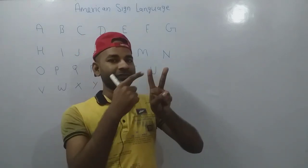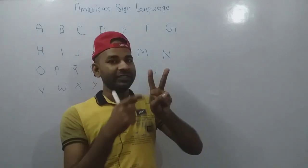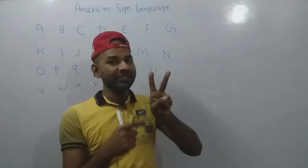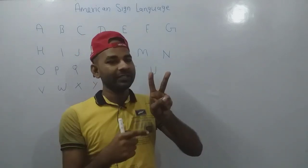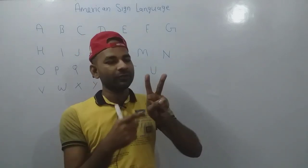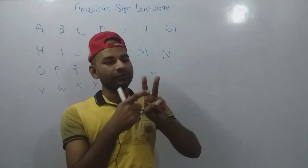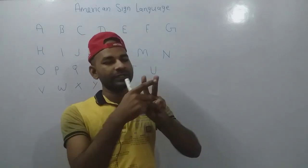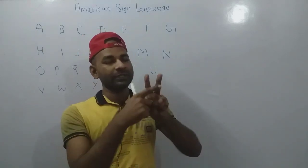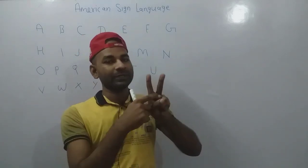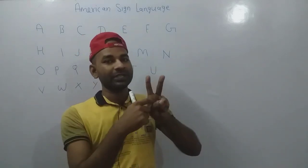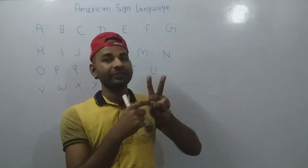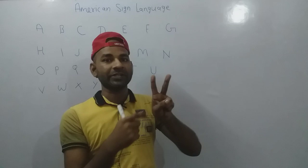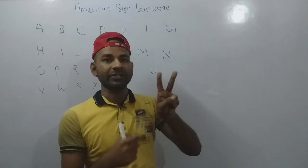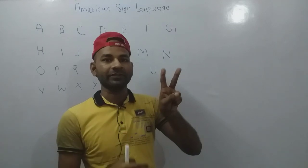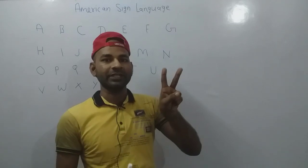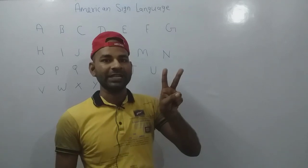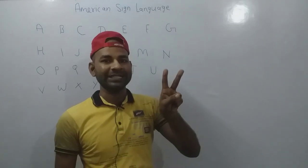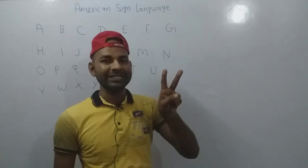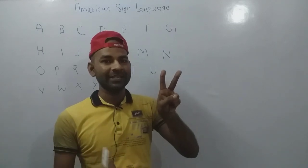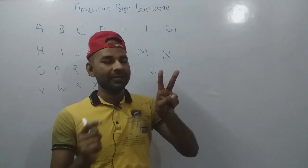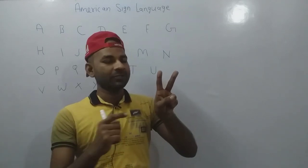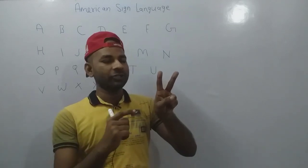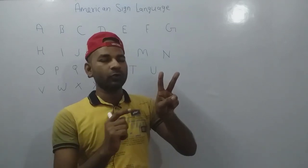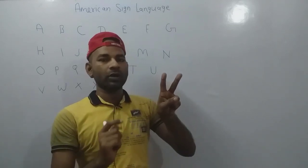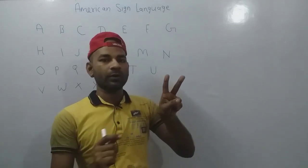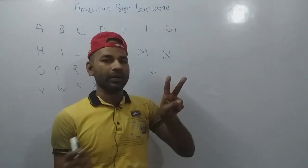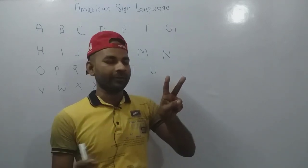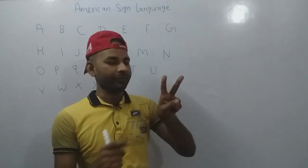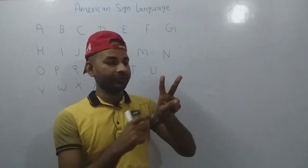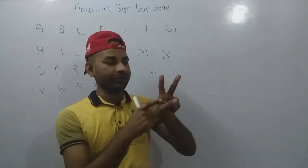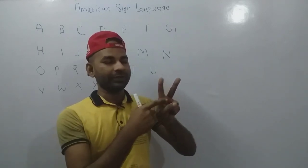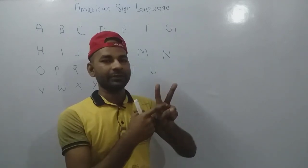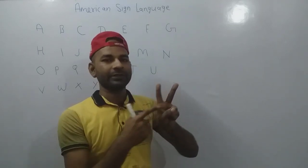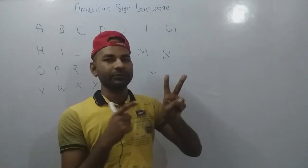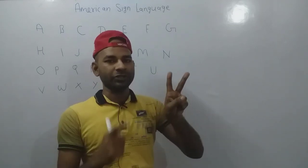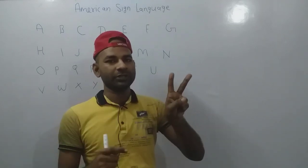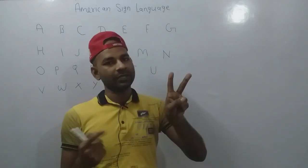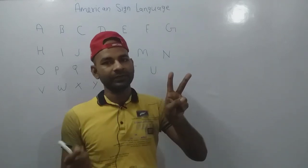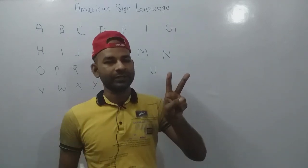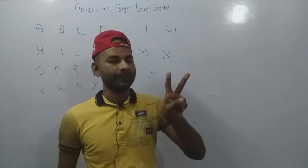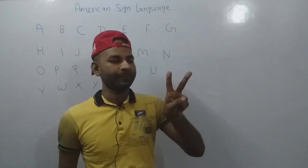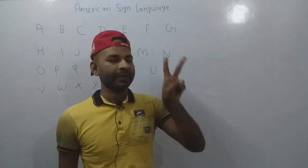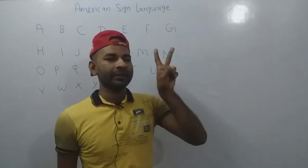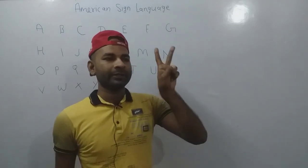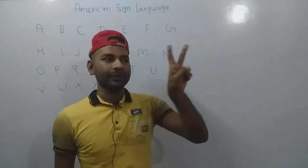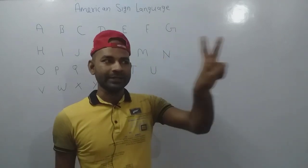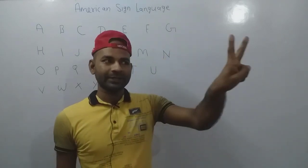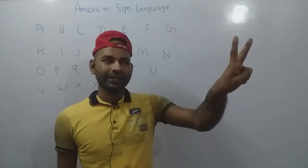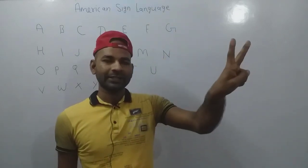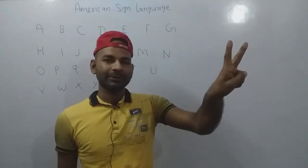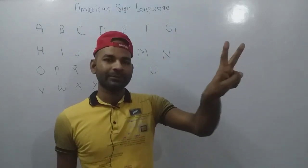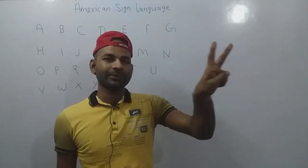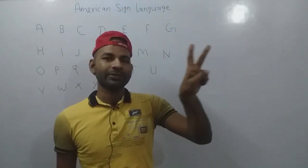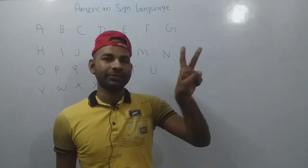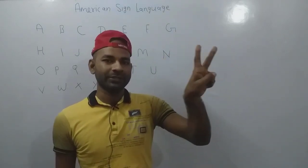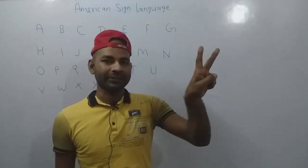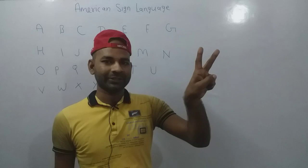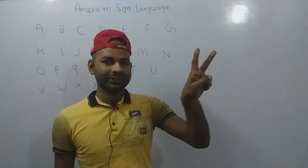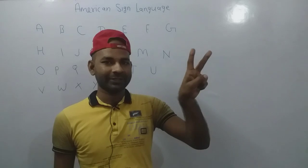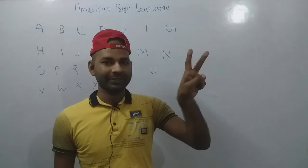वी, और वी से बनता है विक्ट्री, VICTORY, विक्ट्री। विक्ट्री मतलब जीत या विजय, तो ऐसे दिखाने का मतलब जीत,